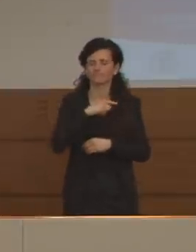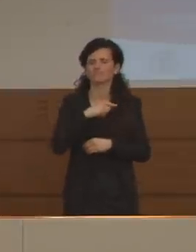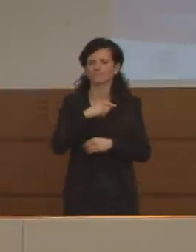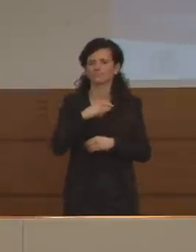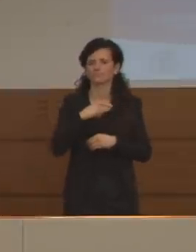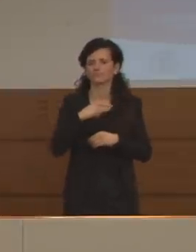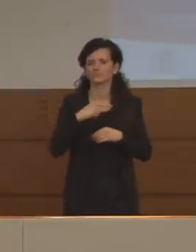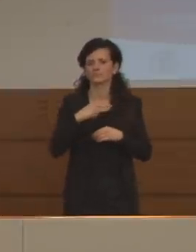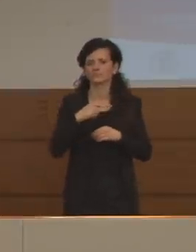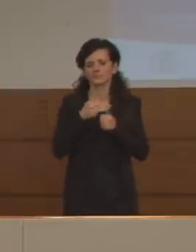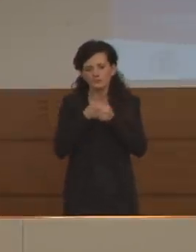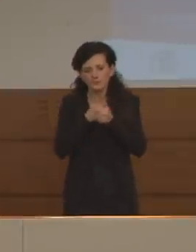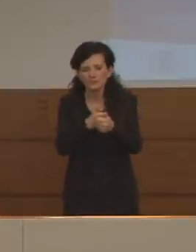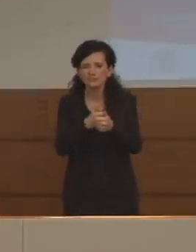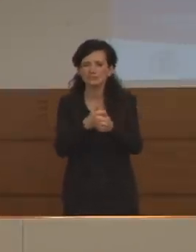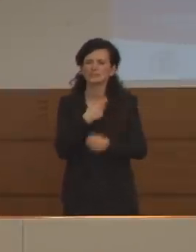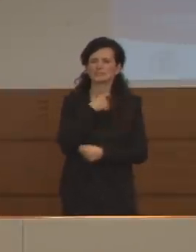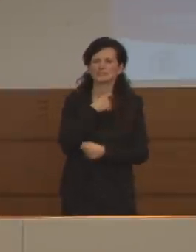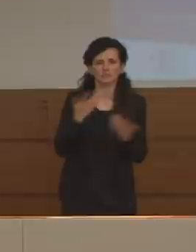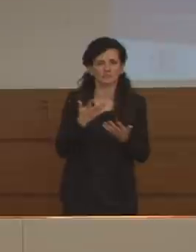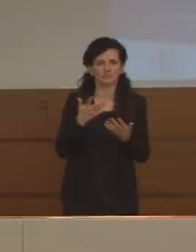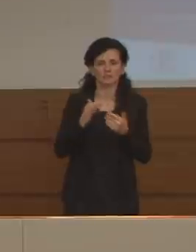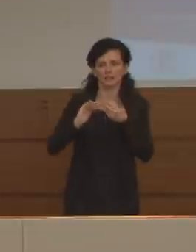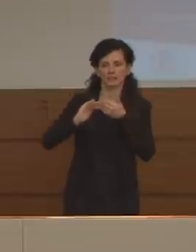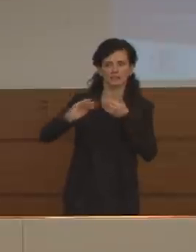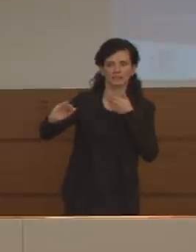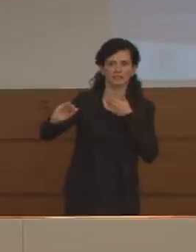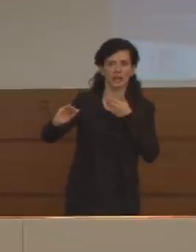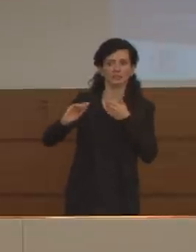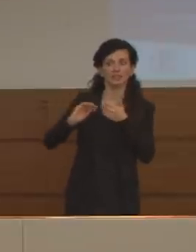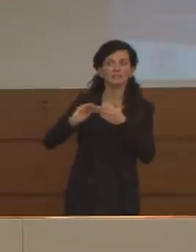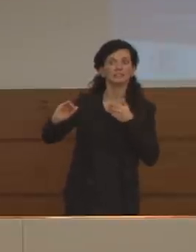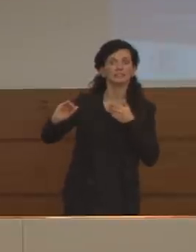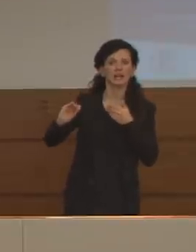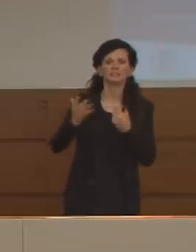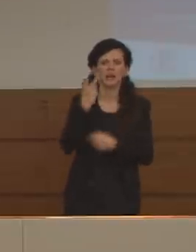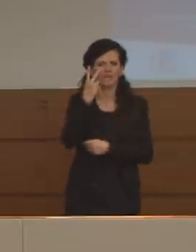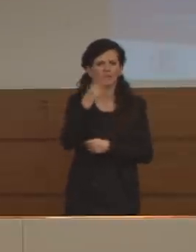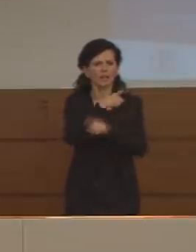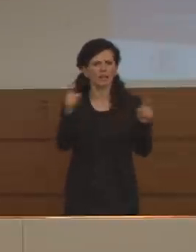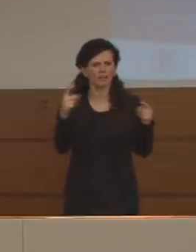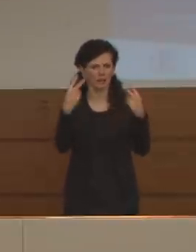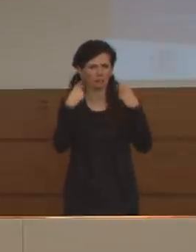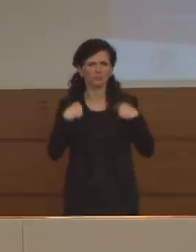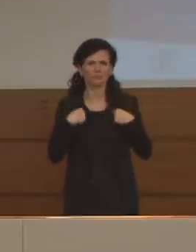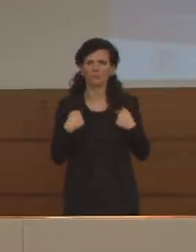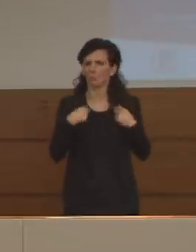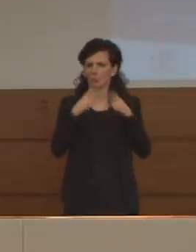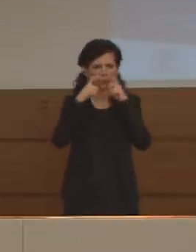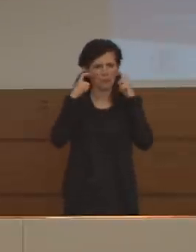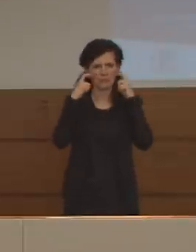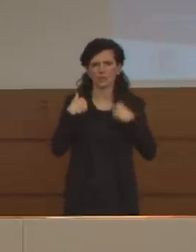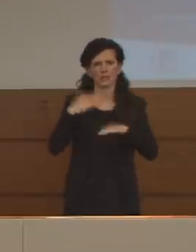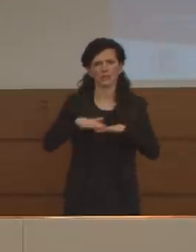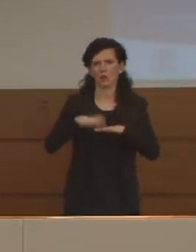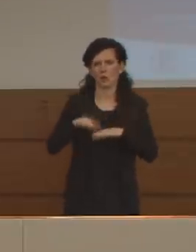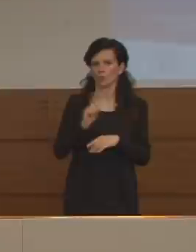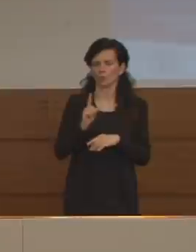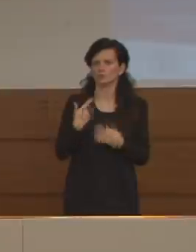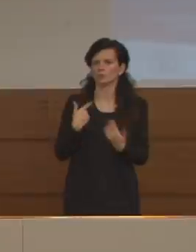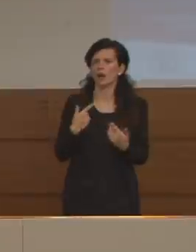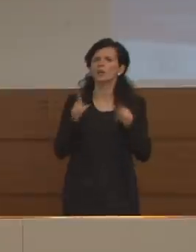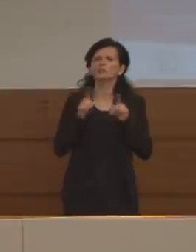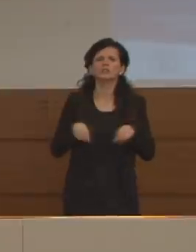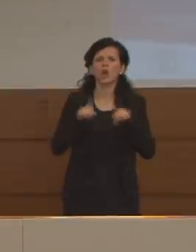adottare dei comportamenti di distanziamento sociale come vedete io non portano mascherina normalmente non la porto ma non